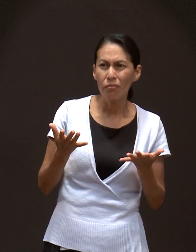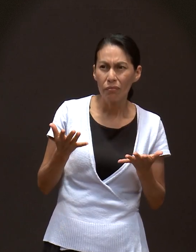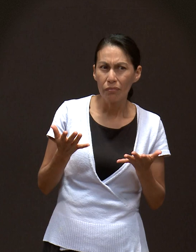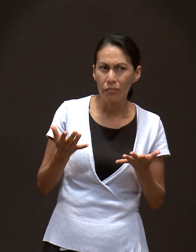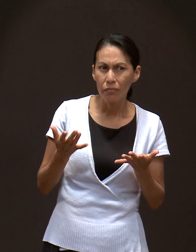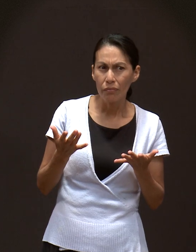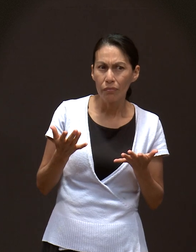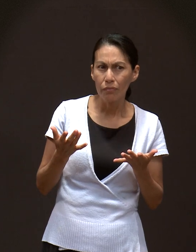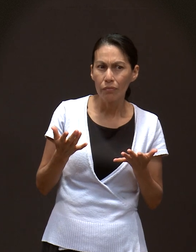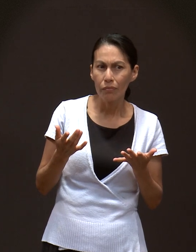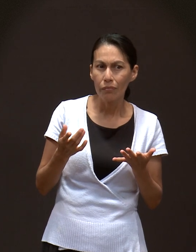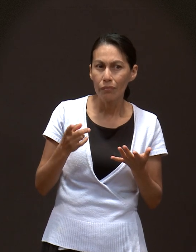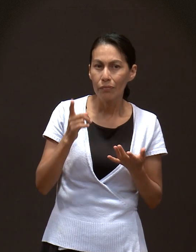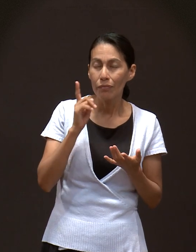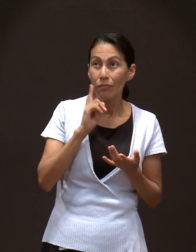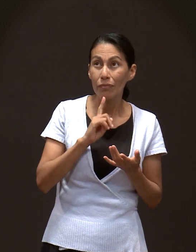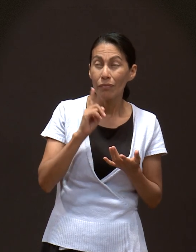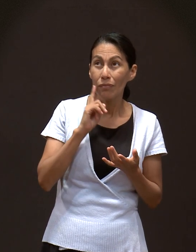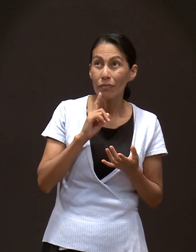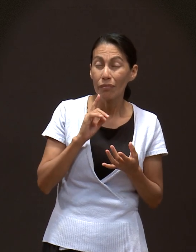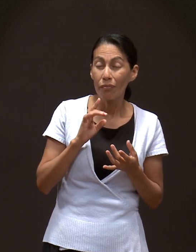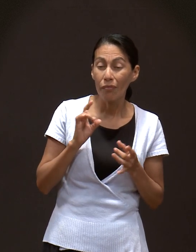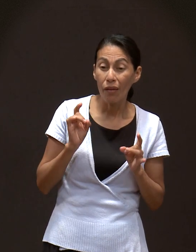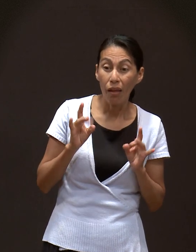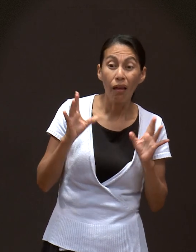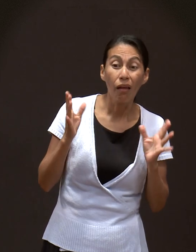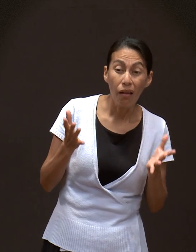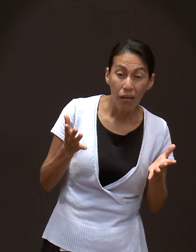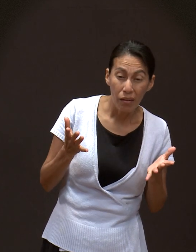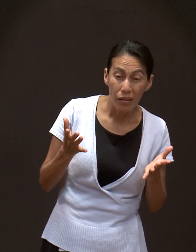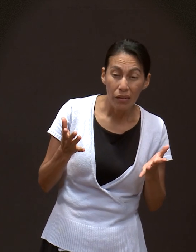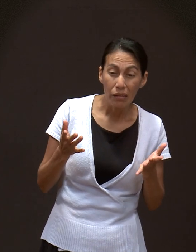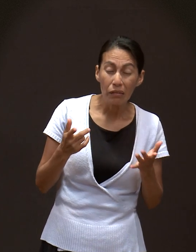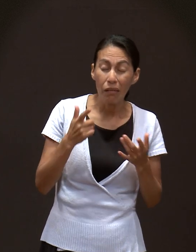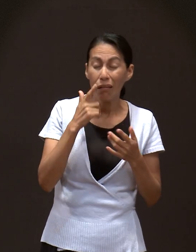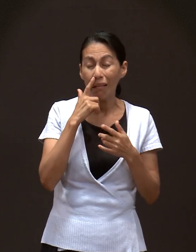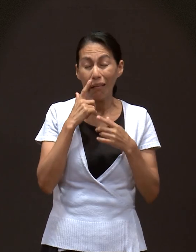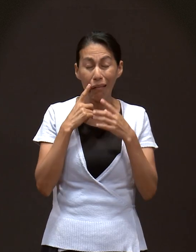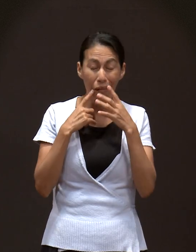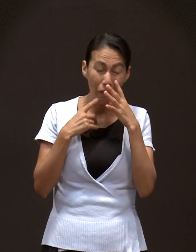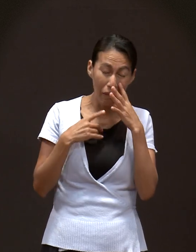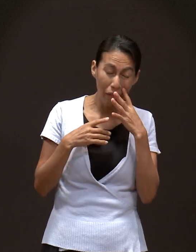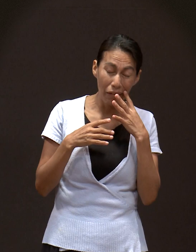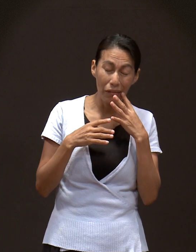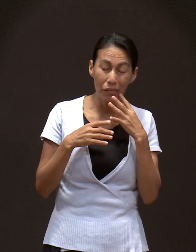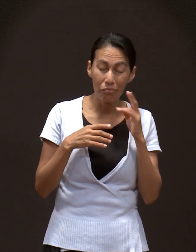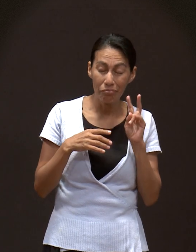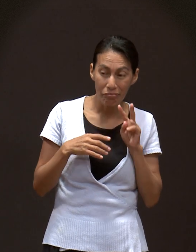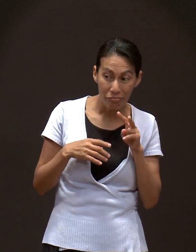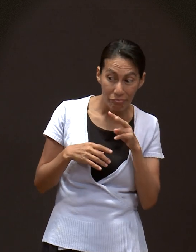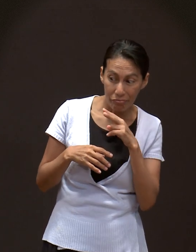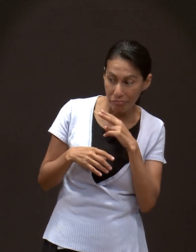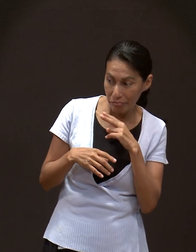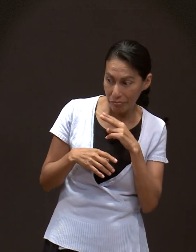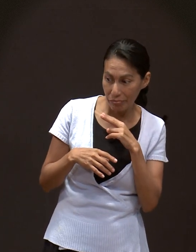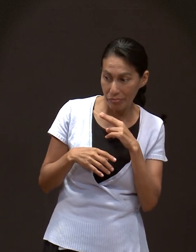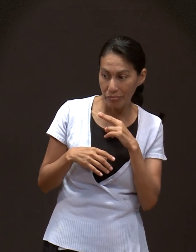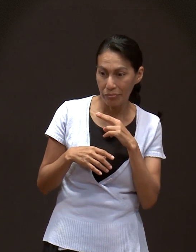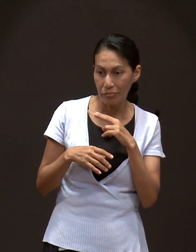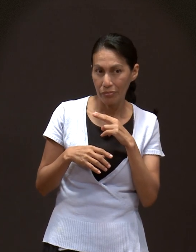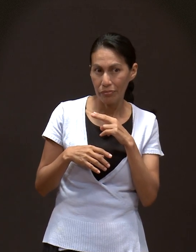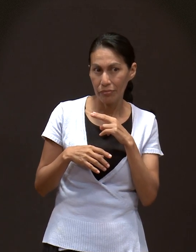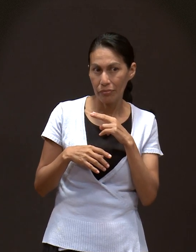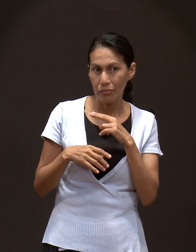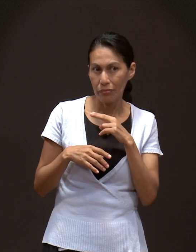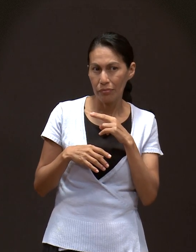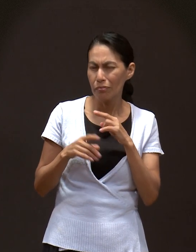¿qué pasa? Y cuando una persona te dice, ¿qué pasa? Tú lo primero que haces es volver a llorar. Y entonces la quedé mirando